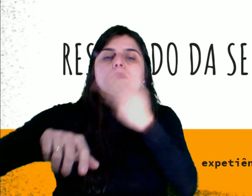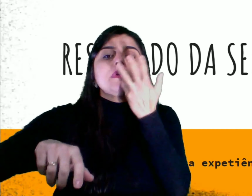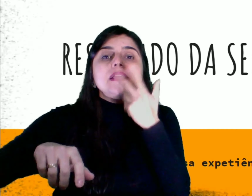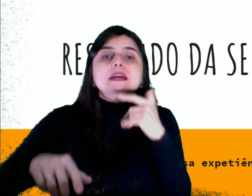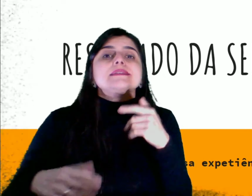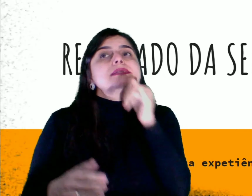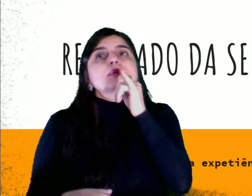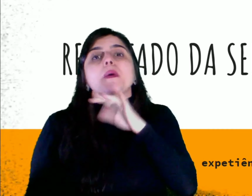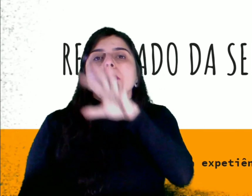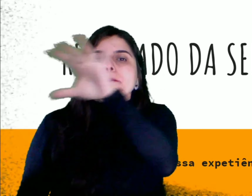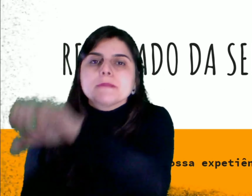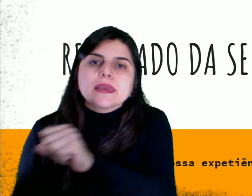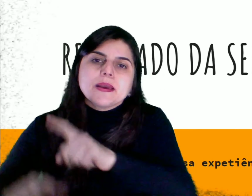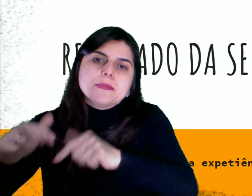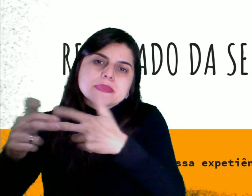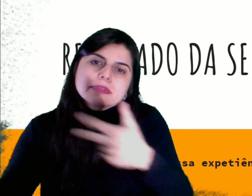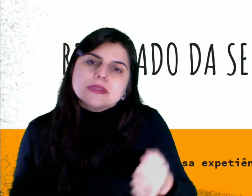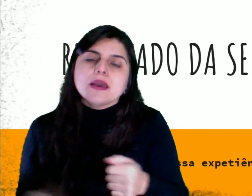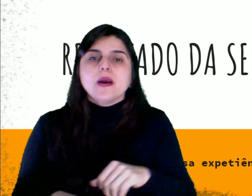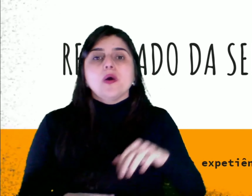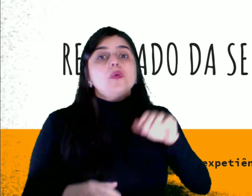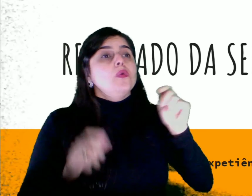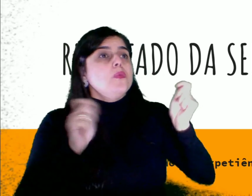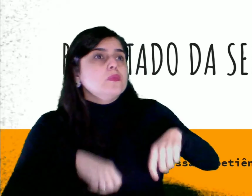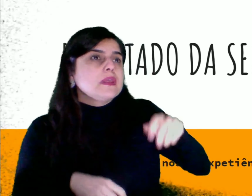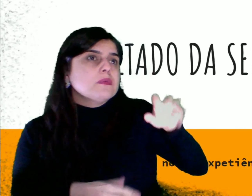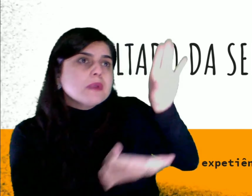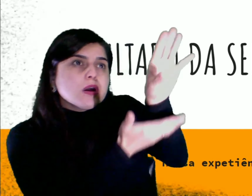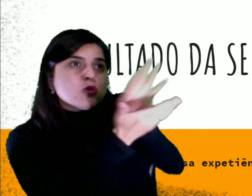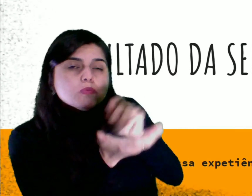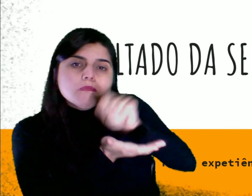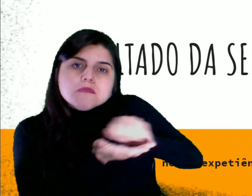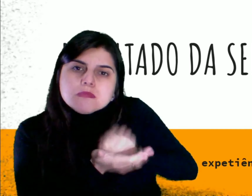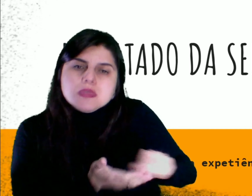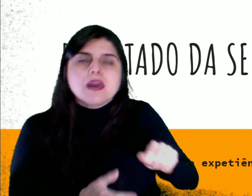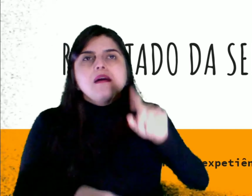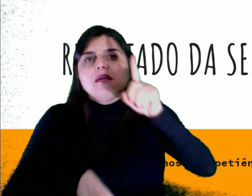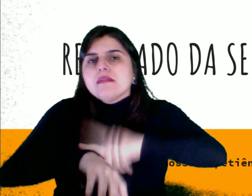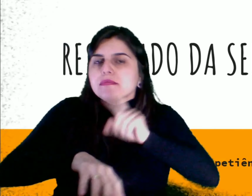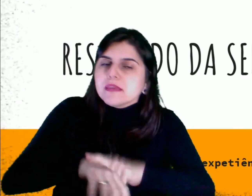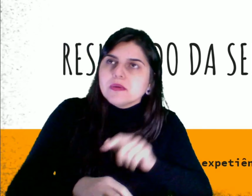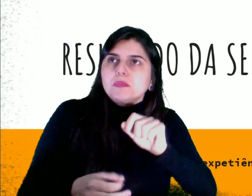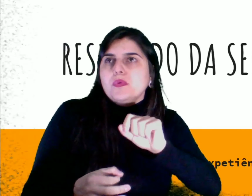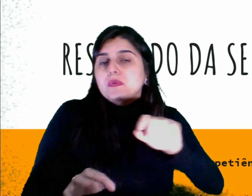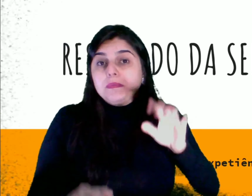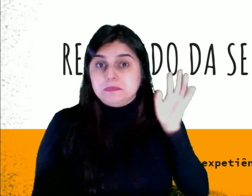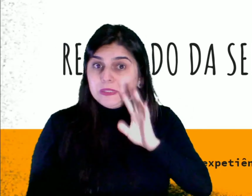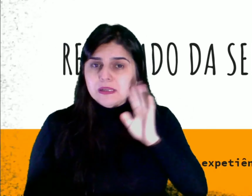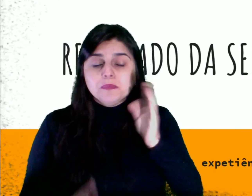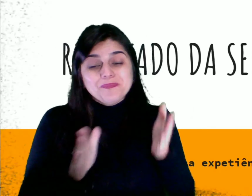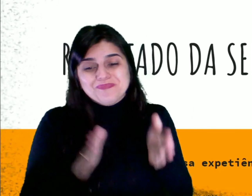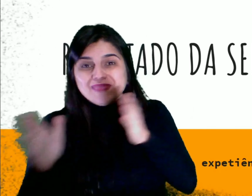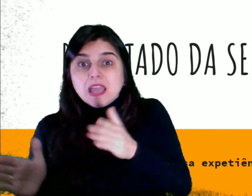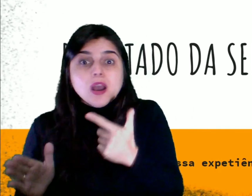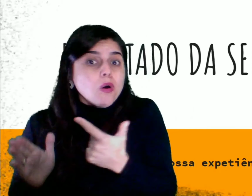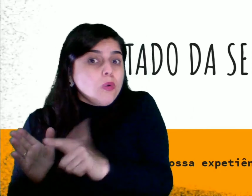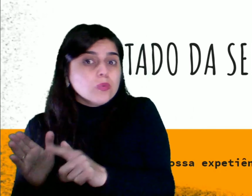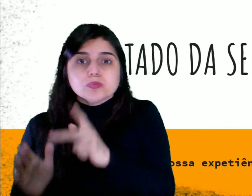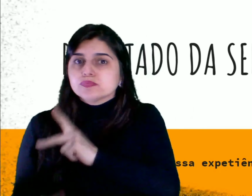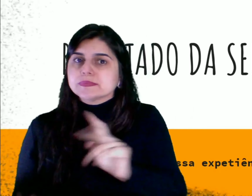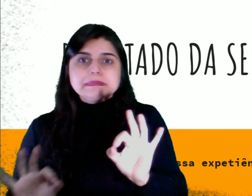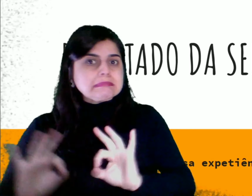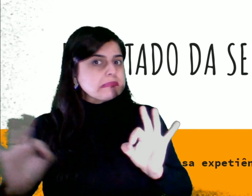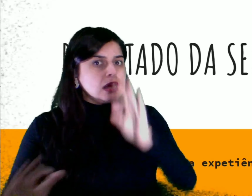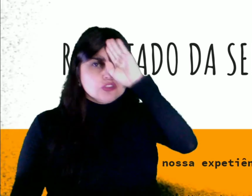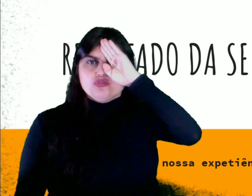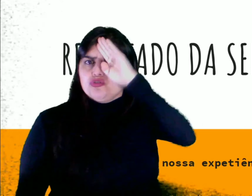ficar apertando pause. Tinha uma musiquinha ali e a criança podia ir lá pegar os materiais. Podia, por exemplo, agora